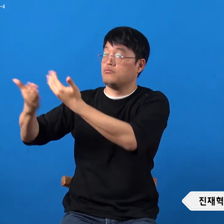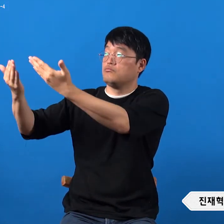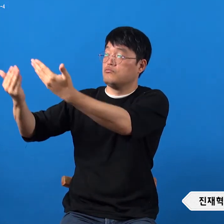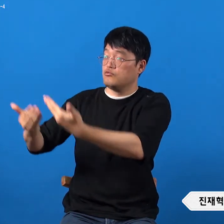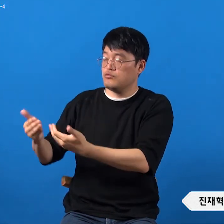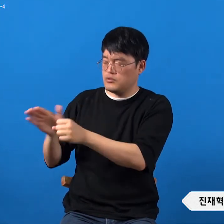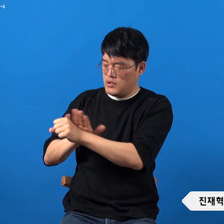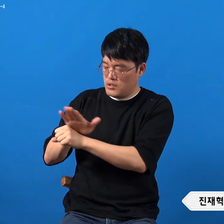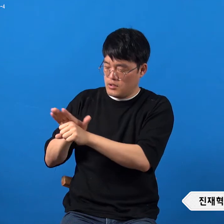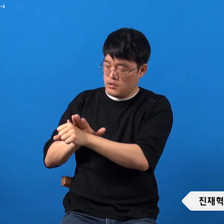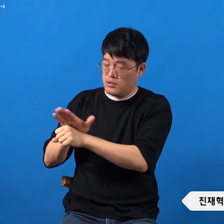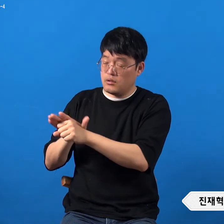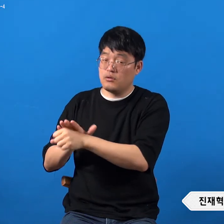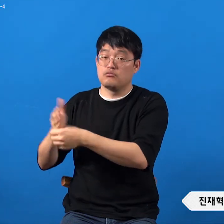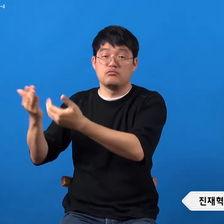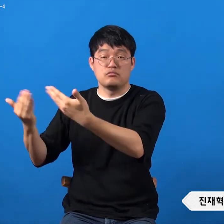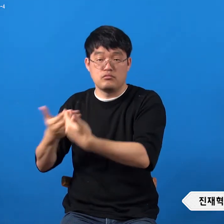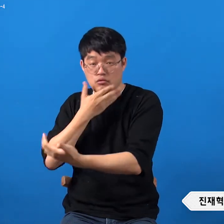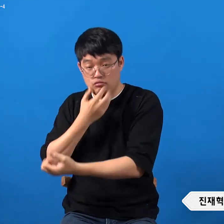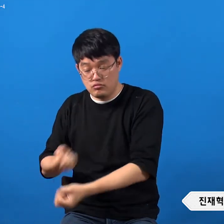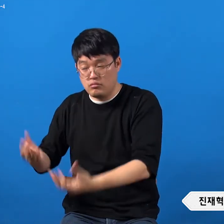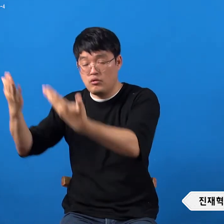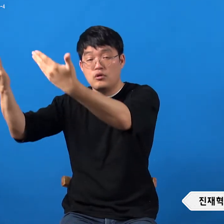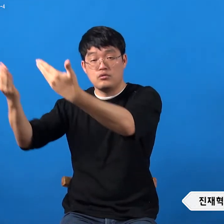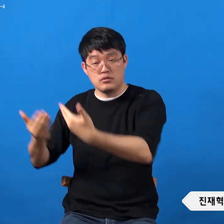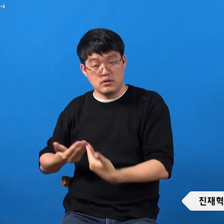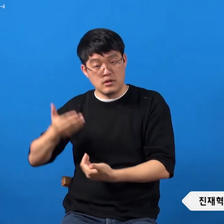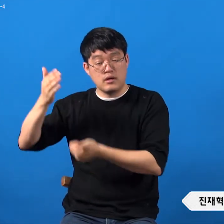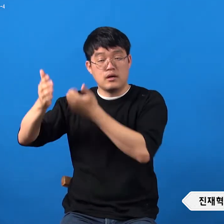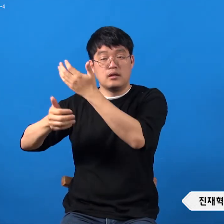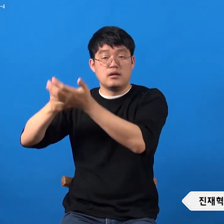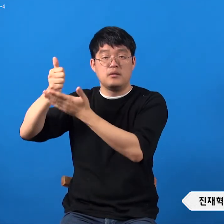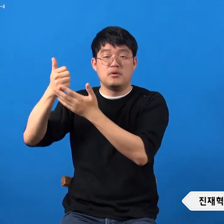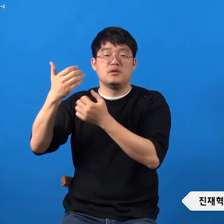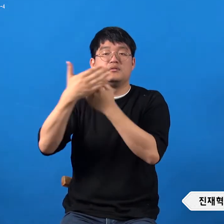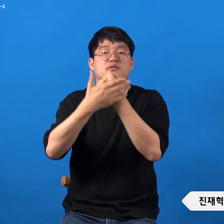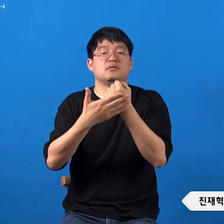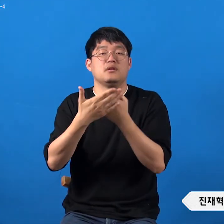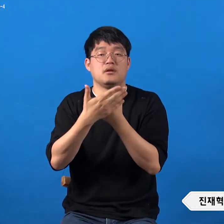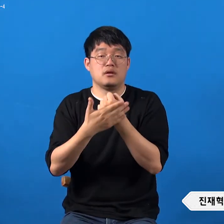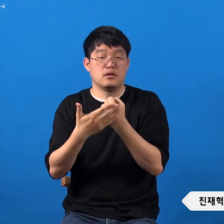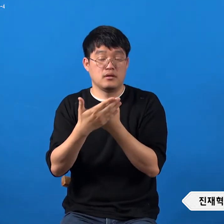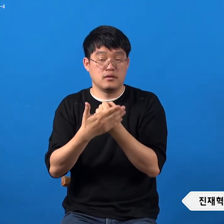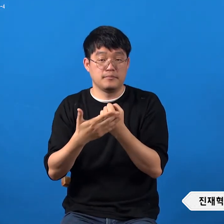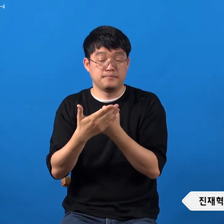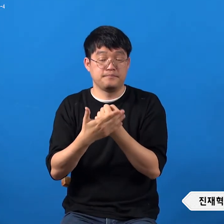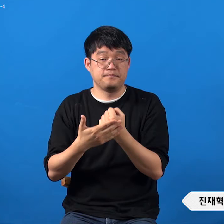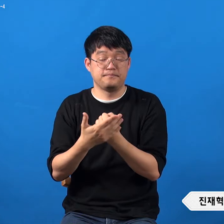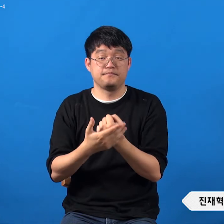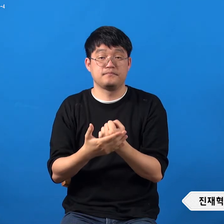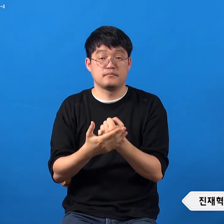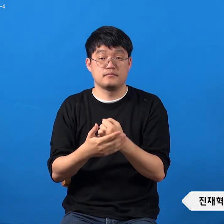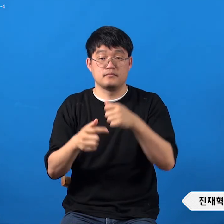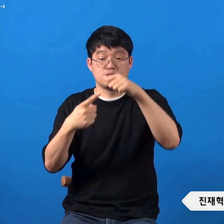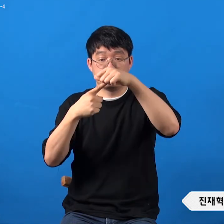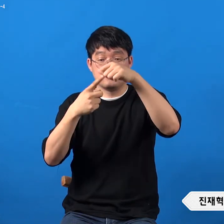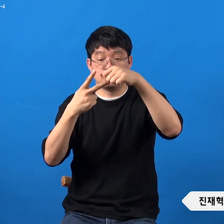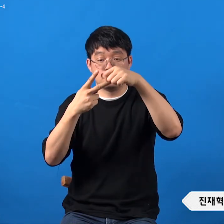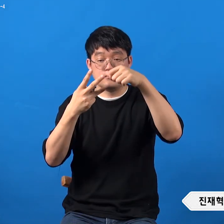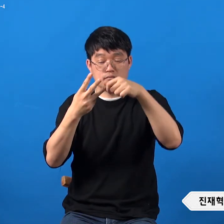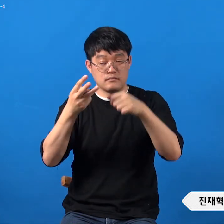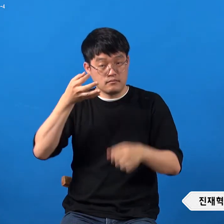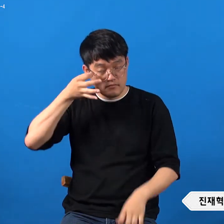나를 사랑하시고 나를 축복하시는 하나님의 은혜. 이 세